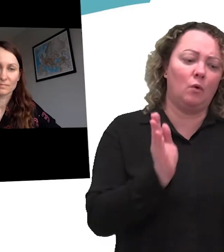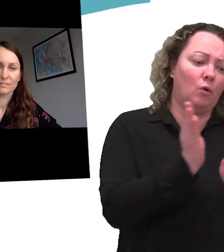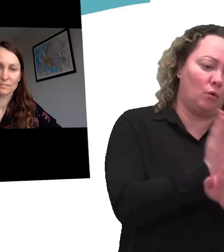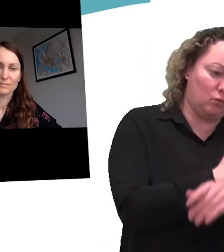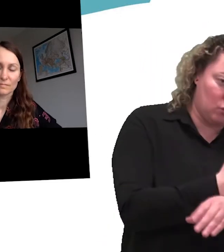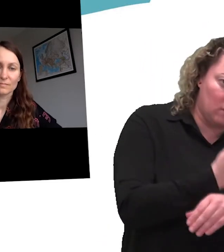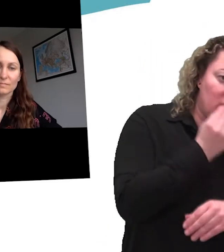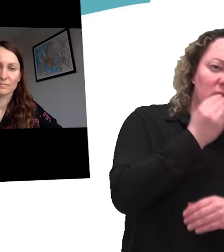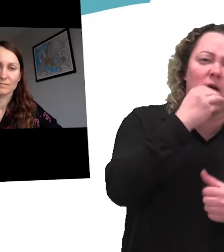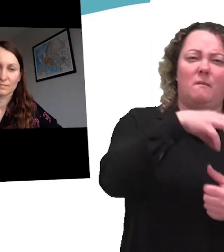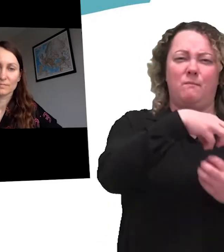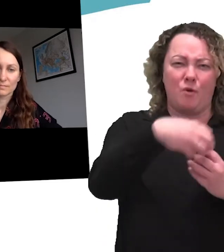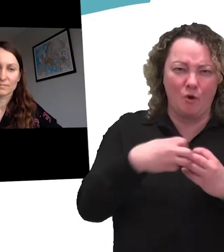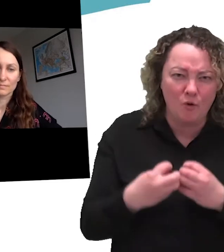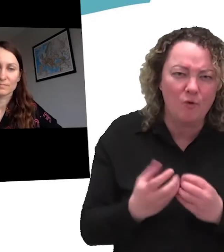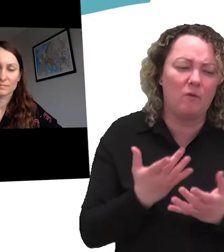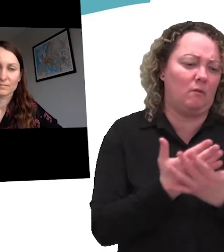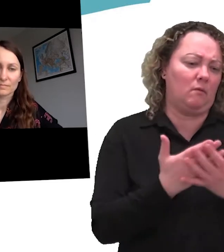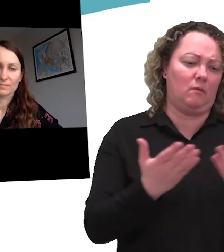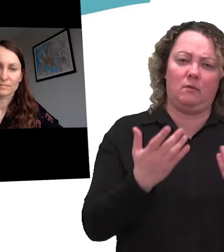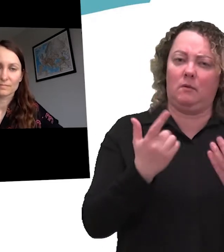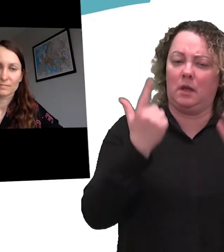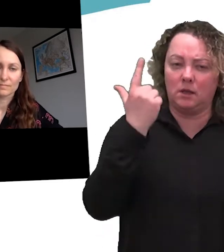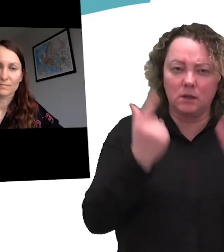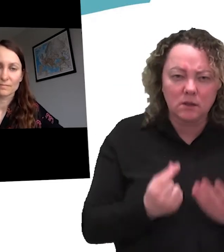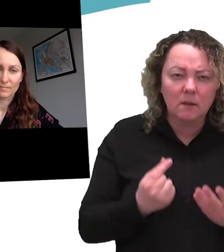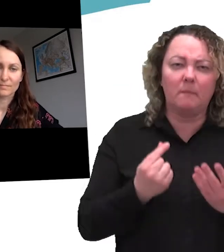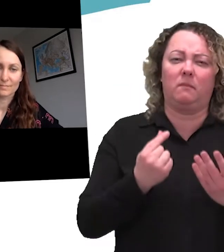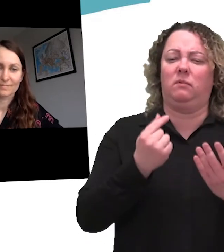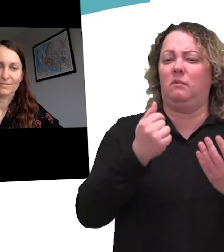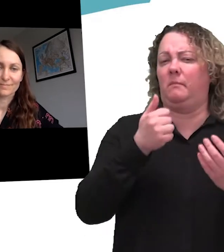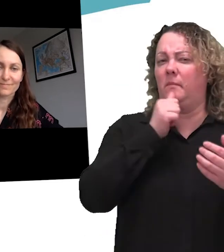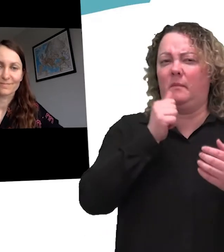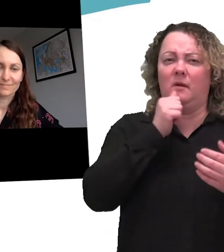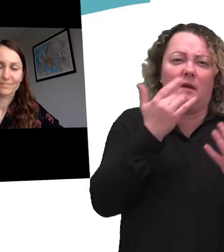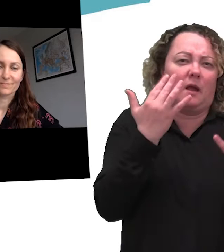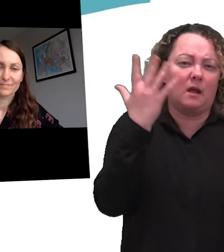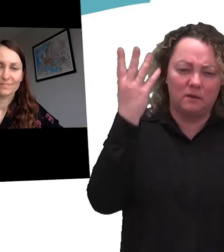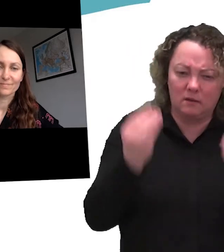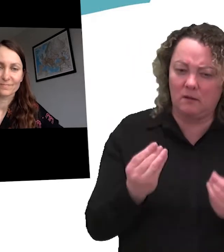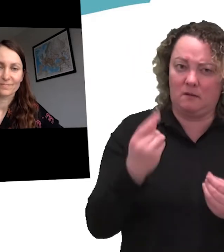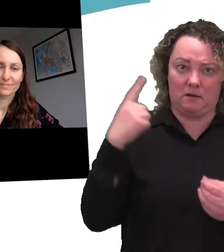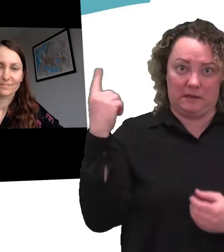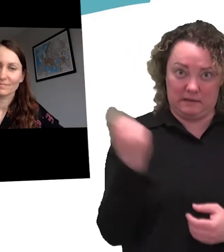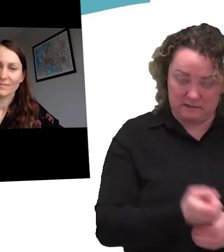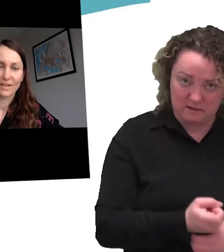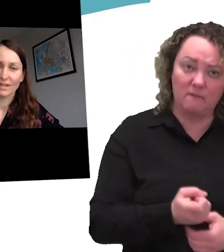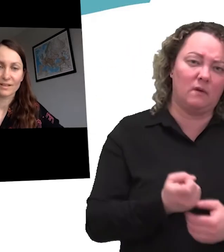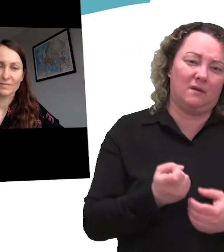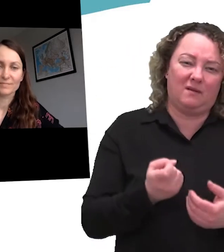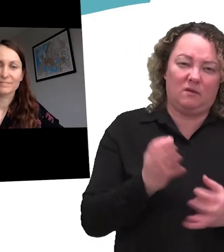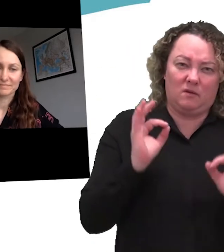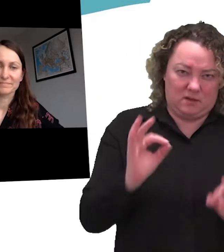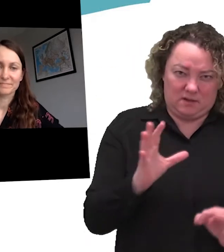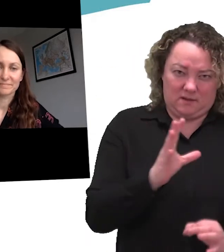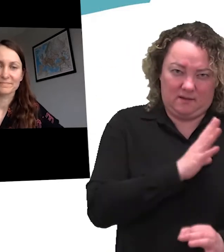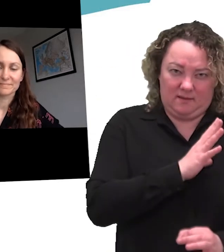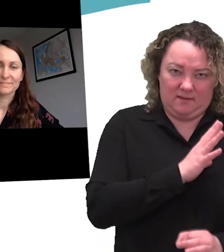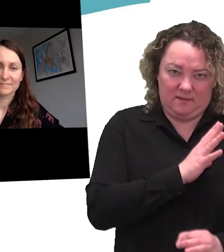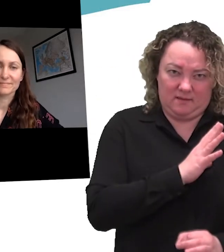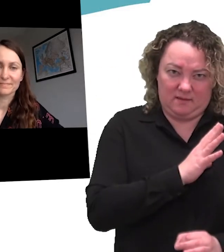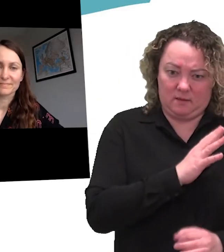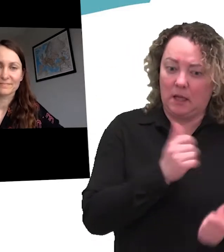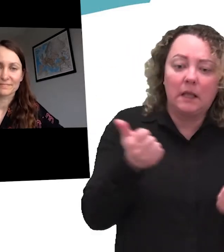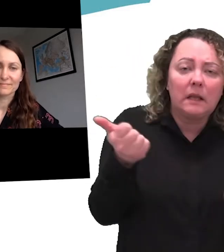per dieną, 7 dienas per savaitę, nu taip nebūna, bet tarkim, taip, tai irgi bus negerai.